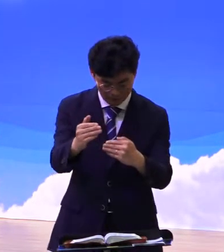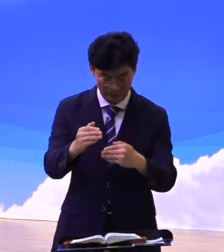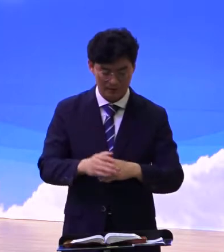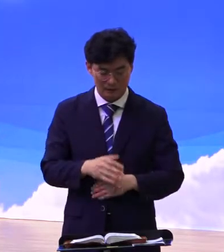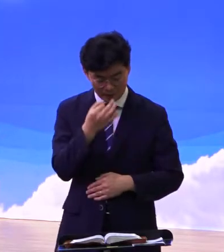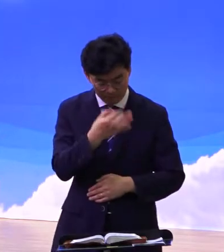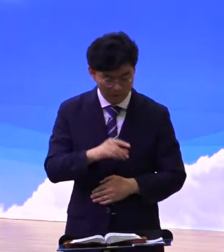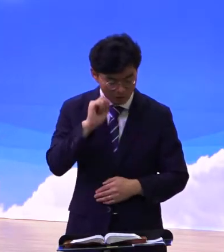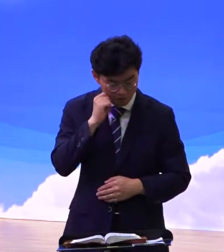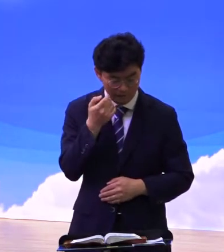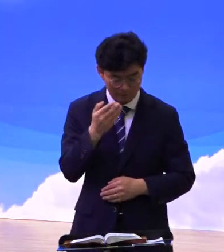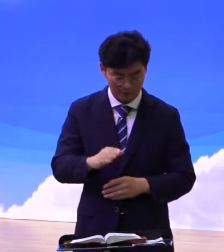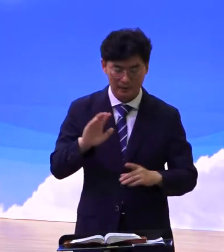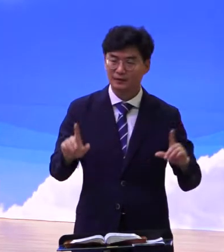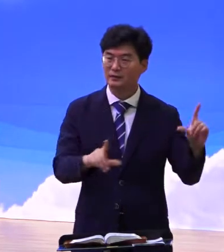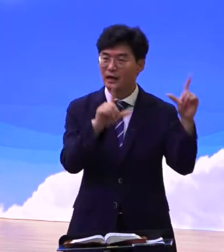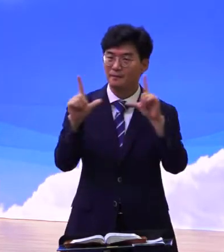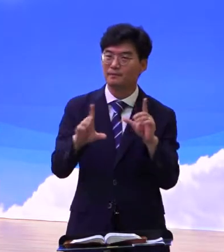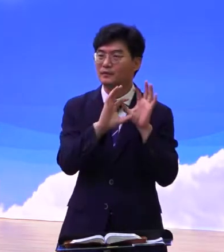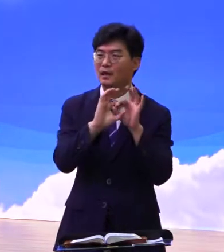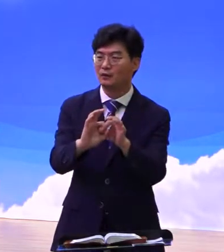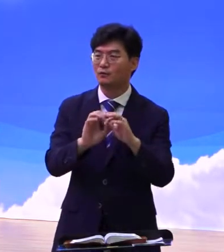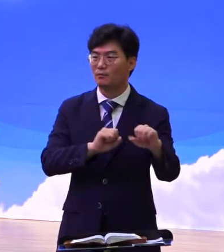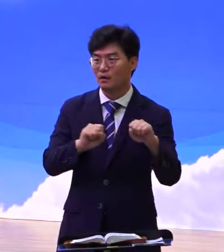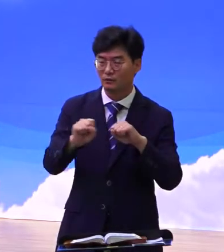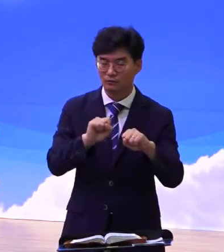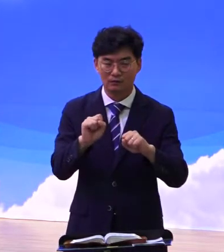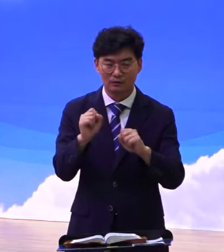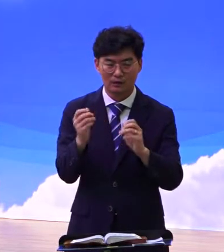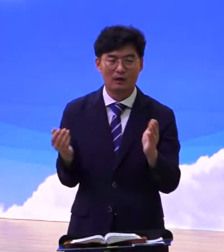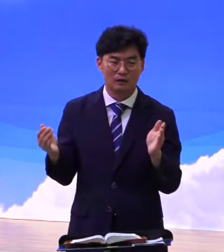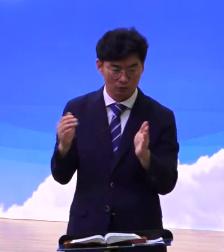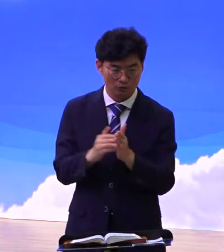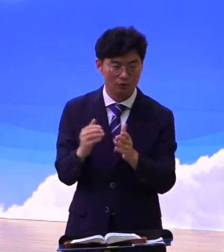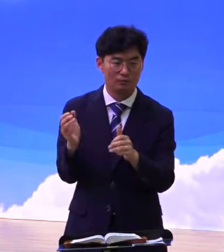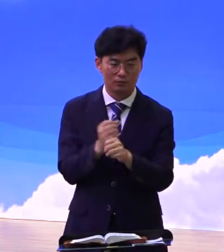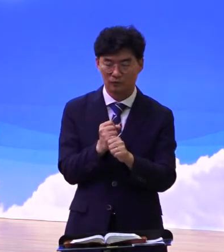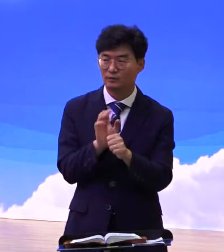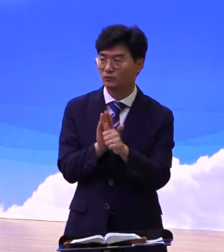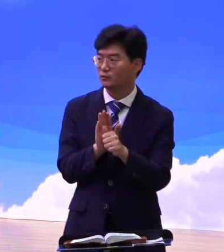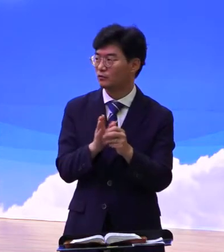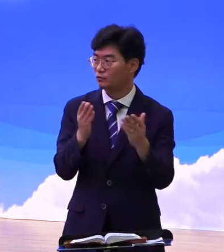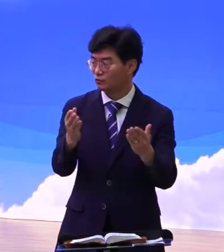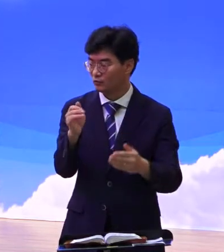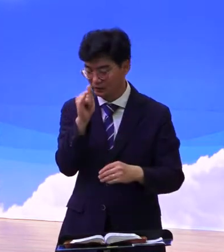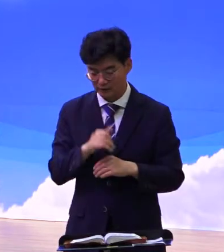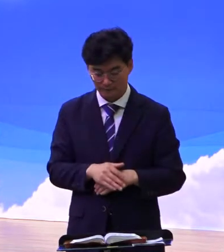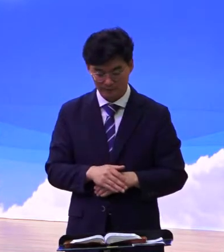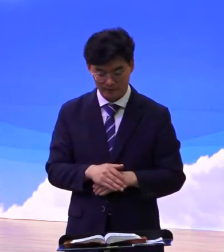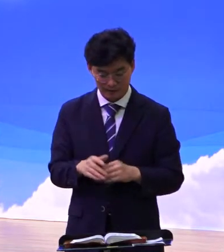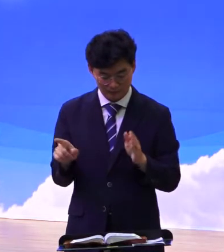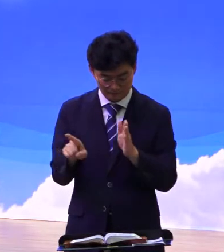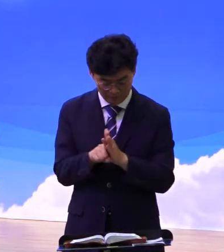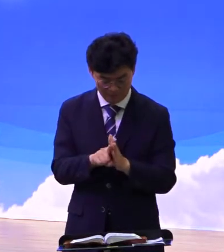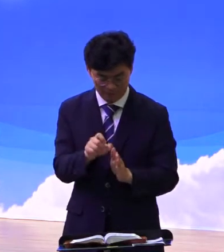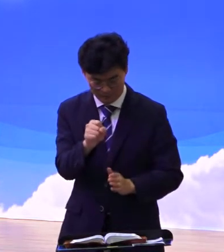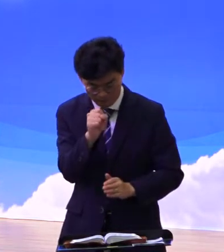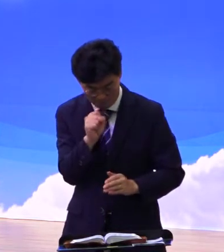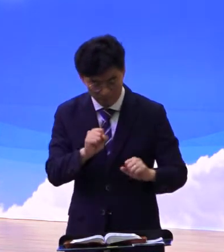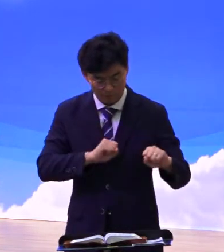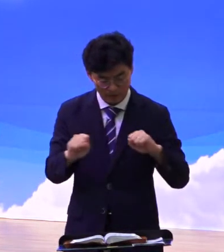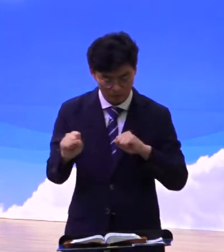힘든 길에서 세상과 타협하지 않고 믿음의 선한 싸움을 싸우고 진리의 길을 걸어가기를